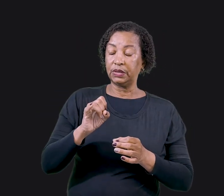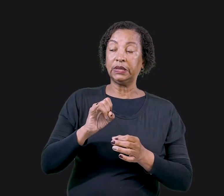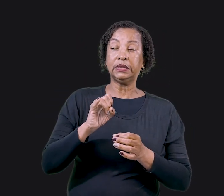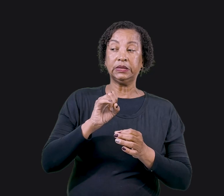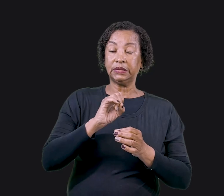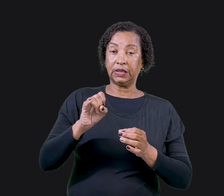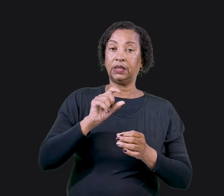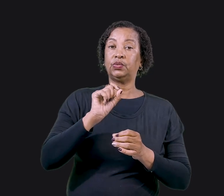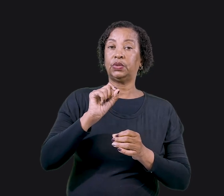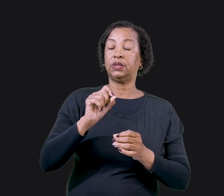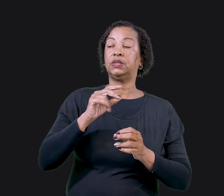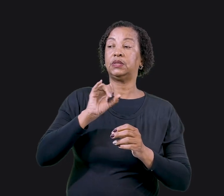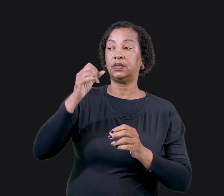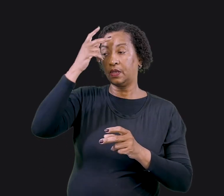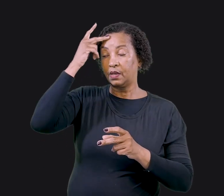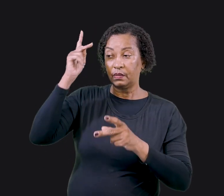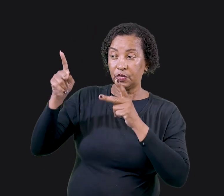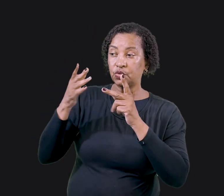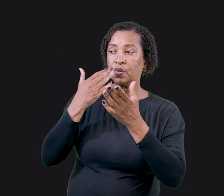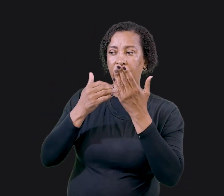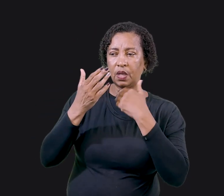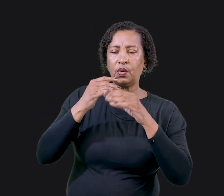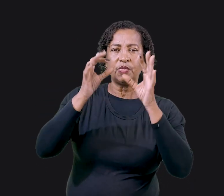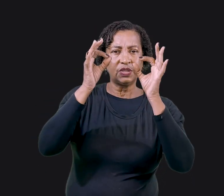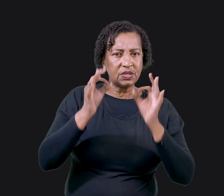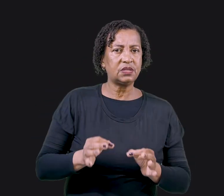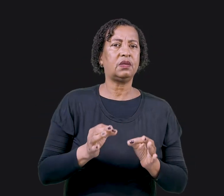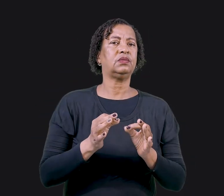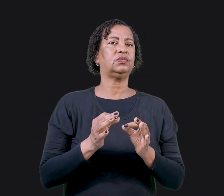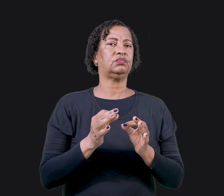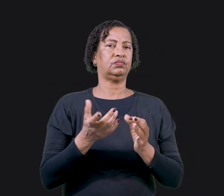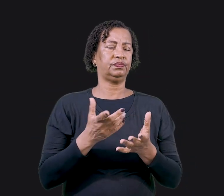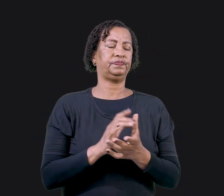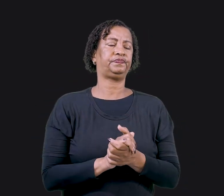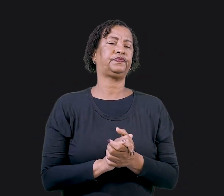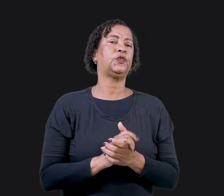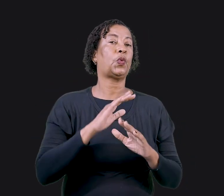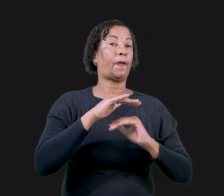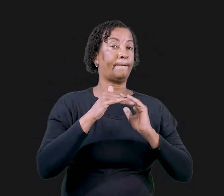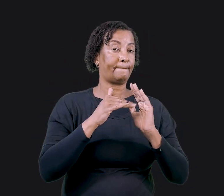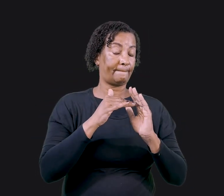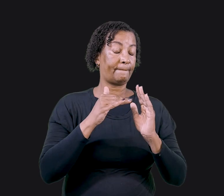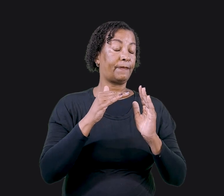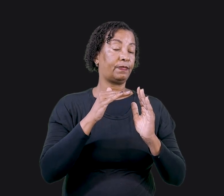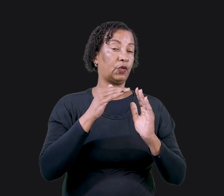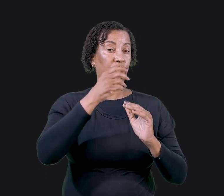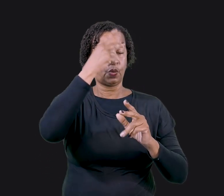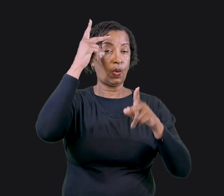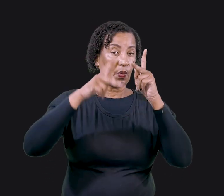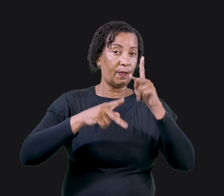aquela provisão iria de suas mãos para as mãos dos discípulos e delas para o povo necessitado deste mundo